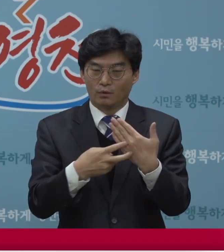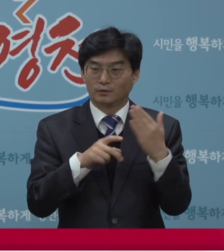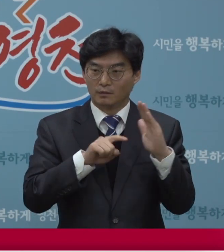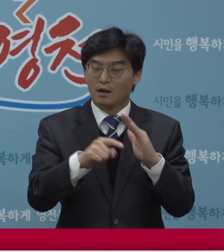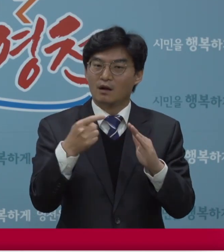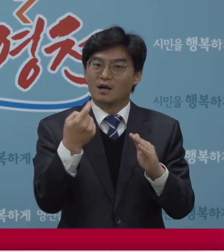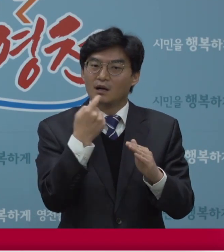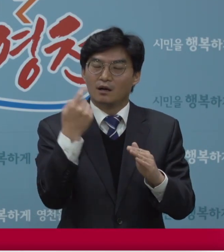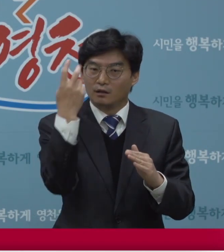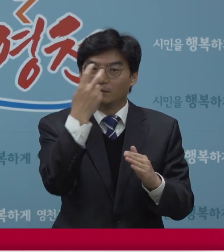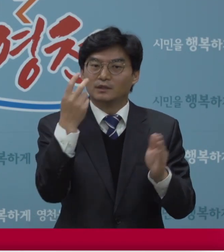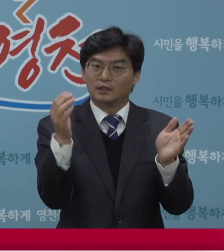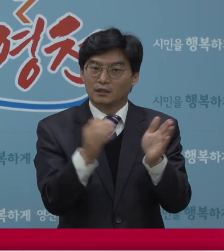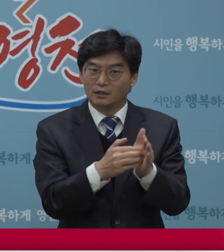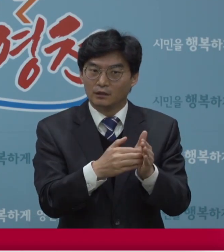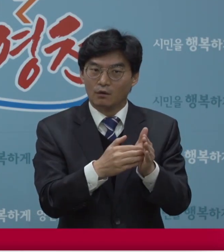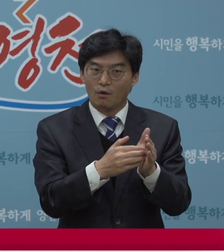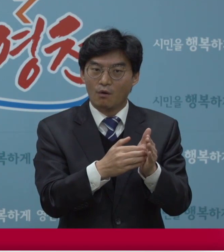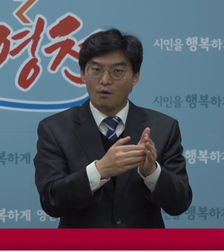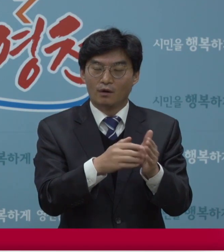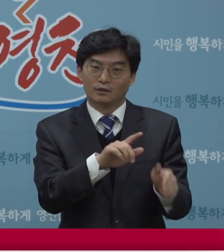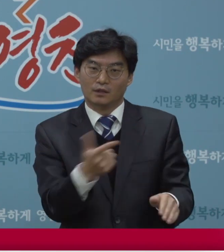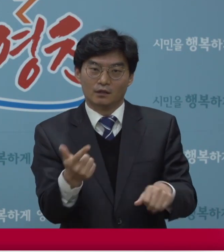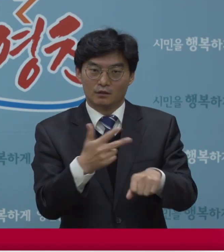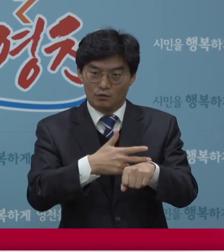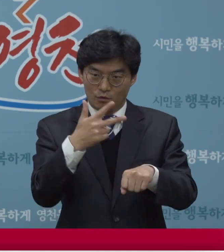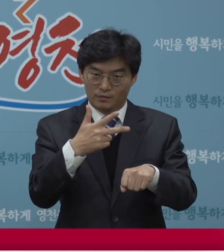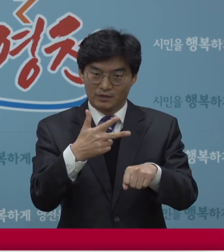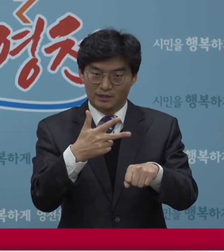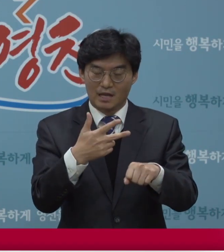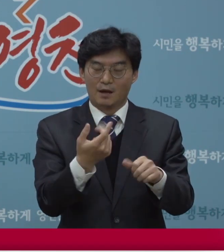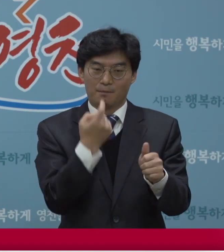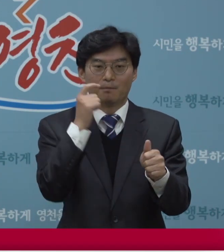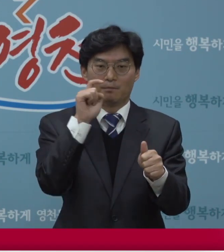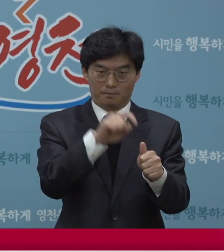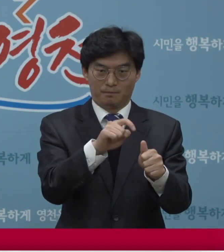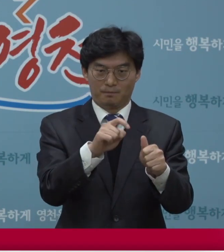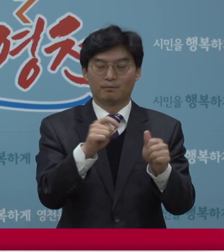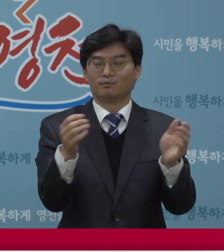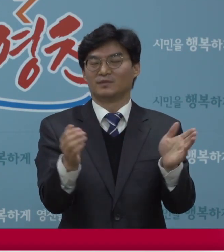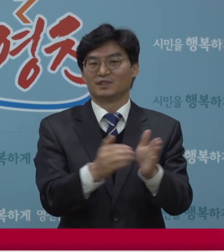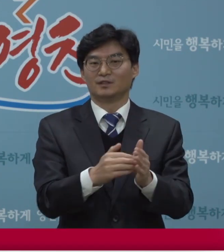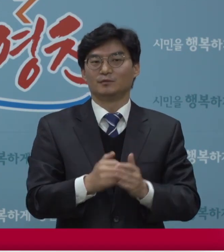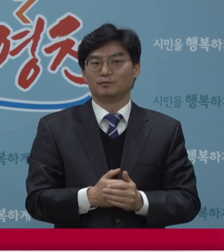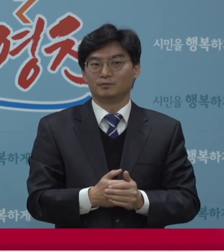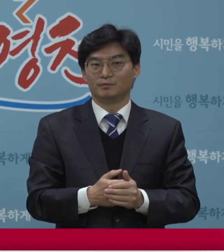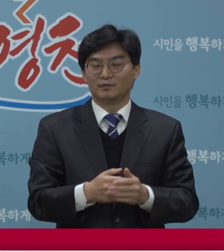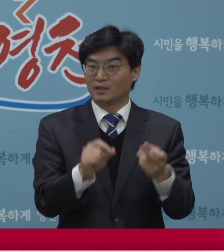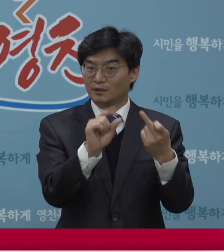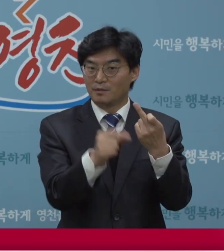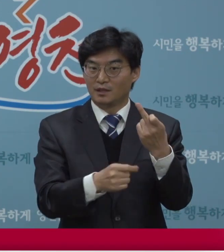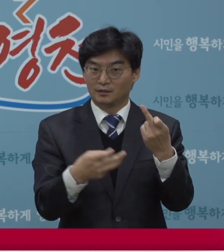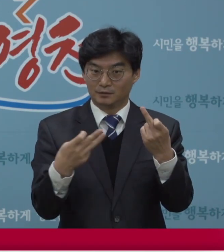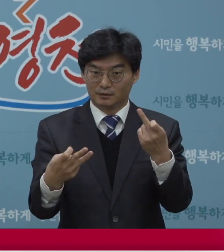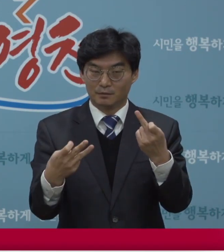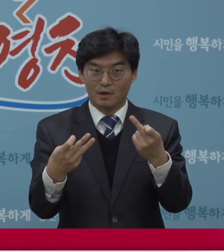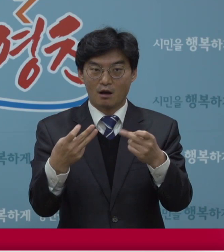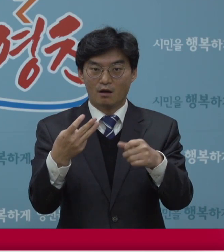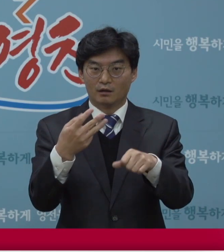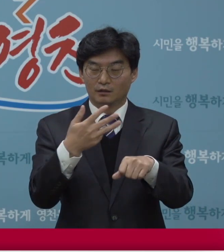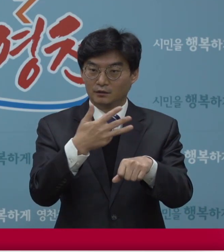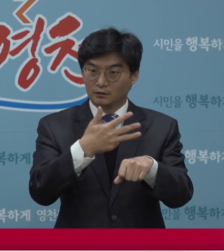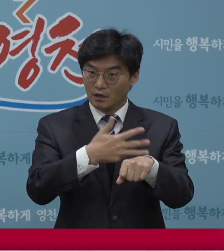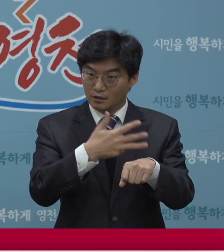하였고 17시경 양성 판정을 받았습니다. 12월 13일 08시